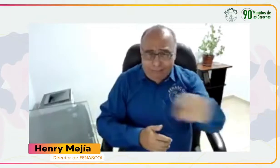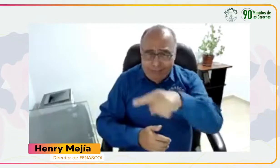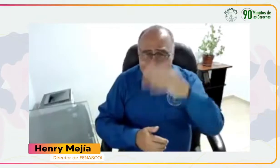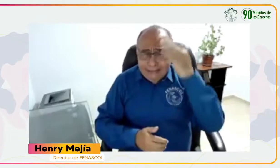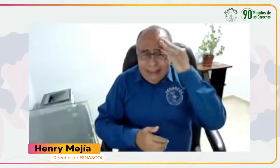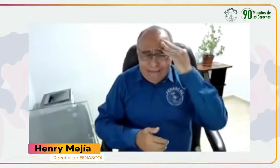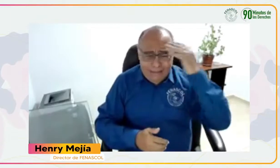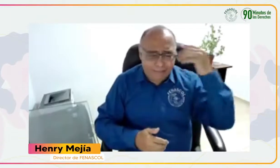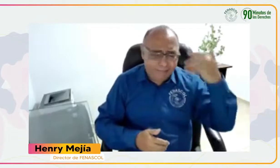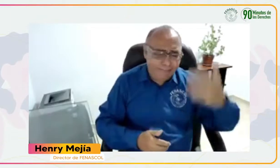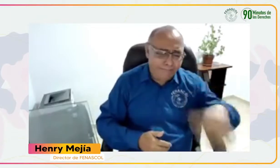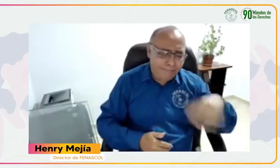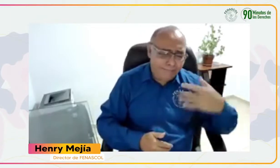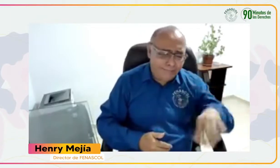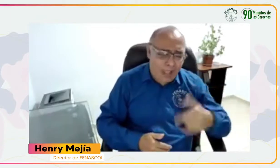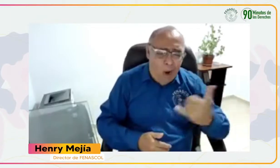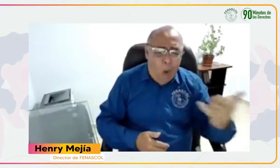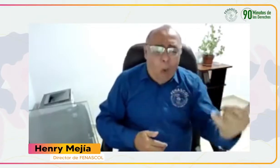bien, como ustedes saben,